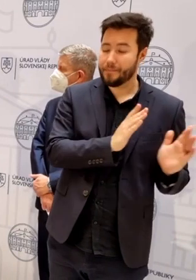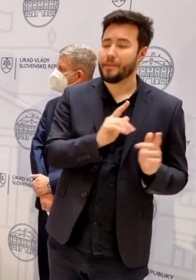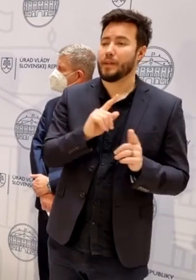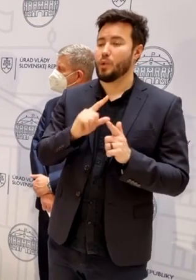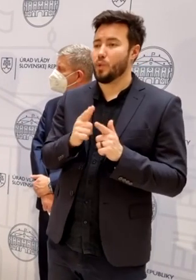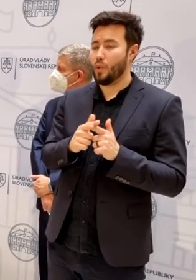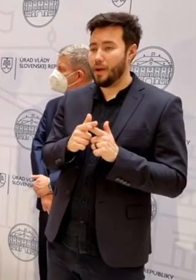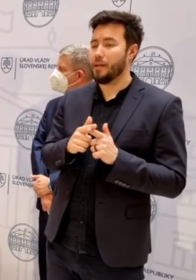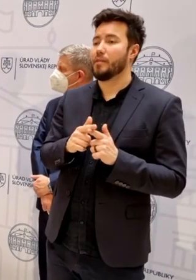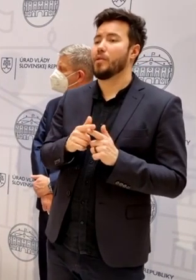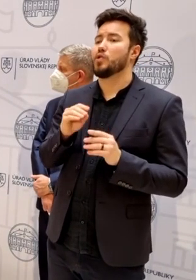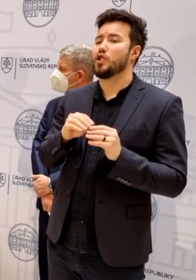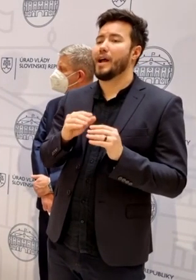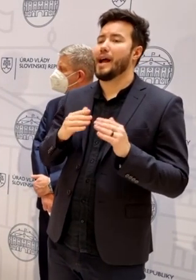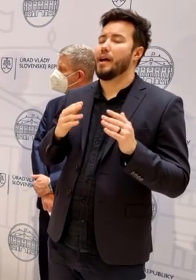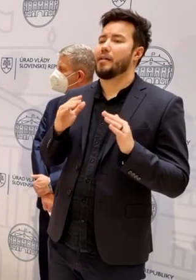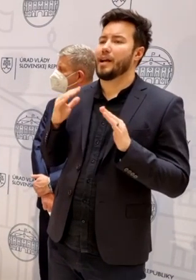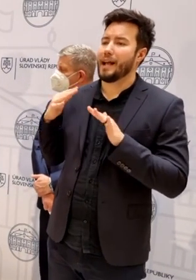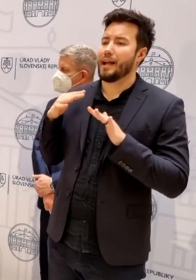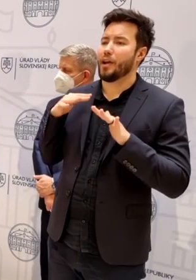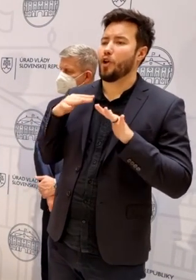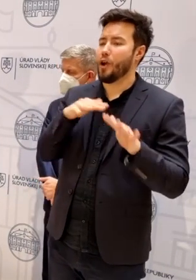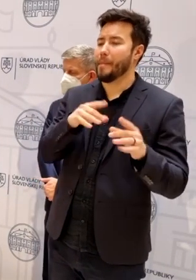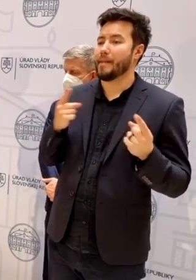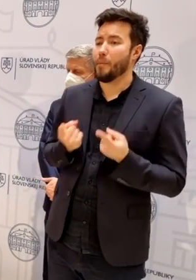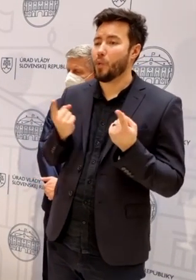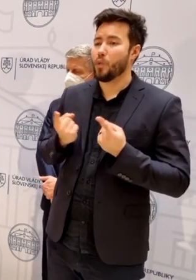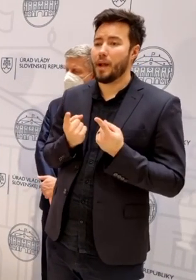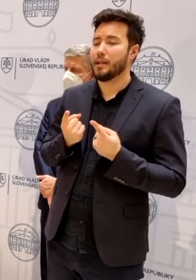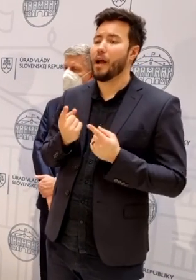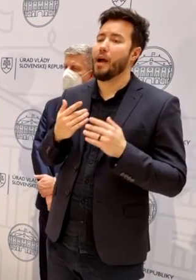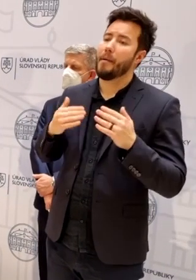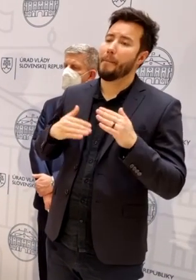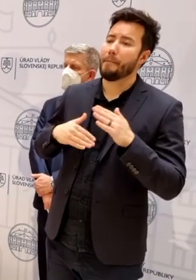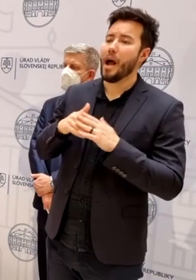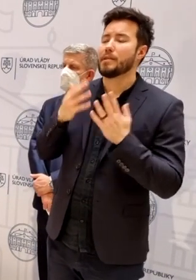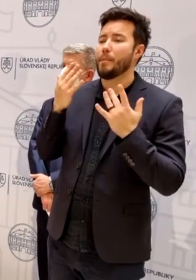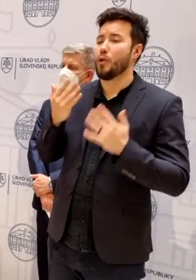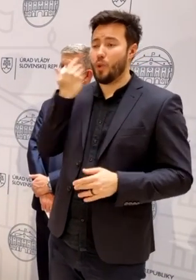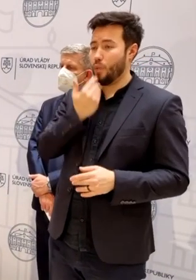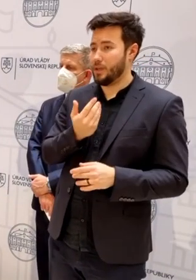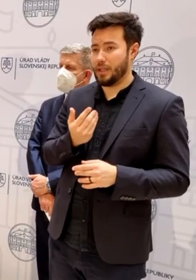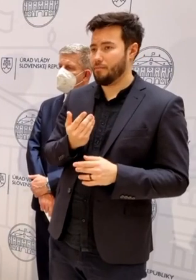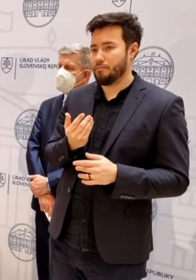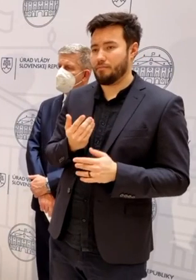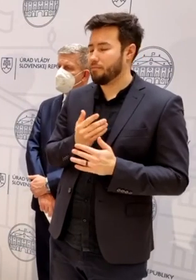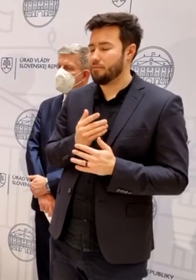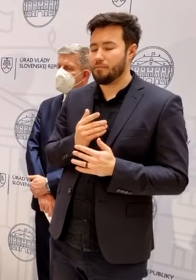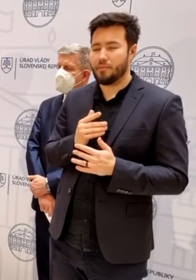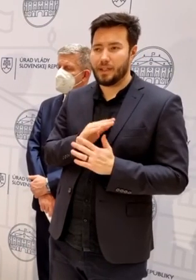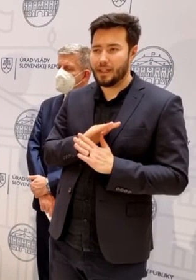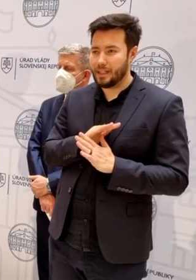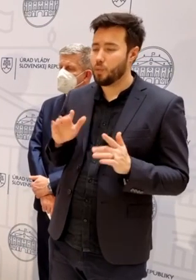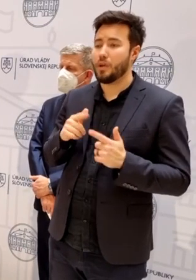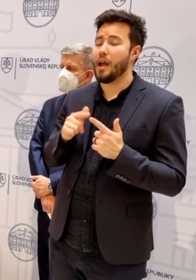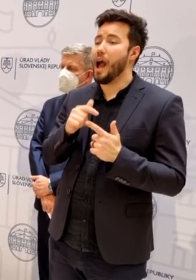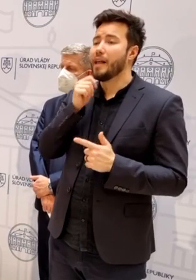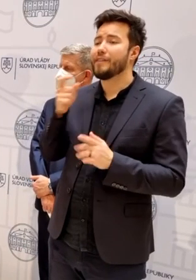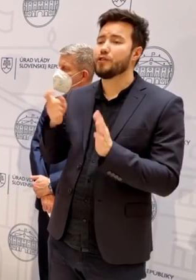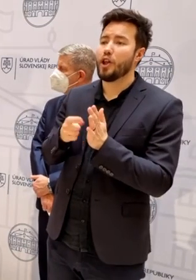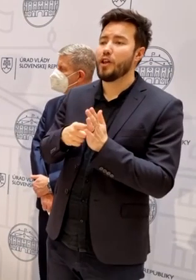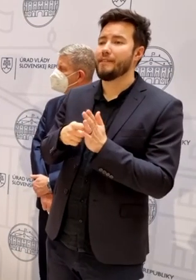zrušeniu kapacitných obmedzení, čiže hromadné podujatia by nemali ani vyžadovaný žiaden režim, ani